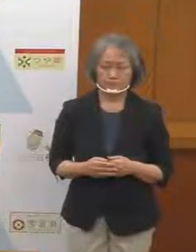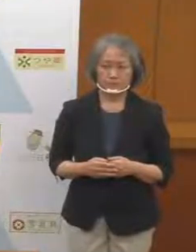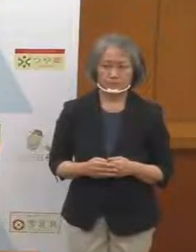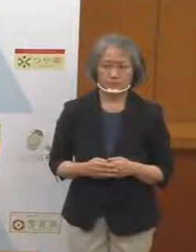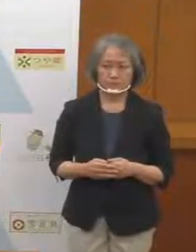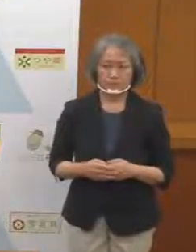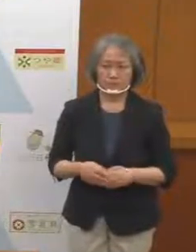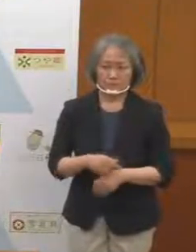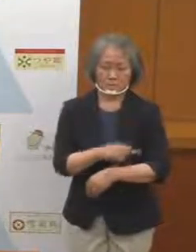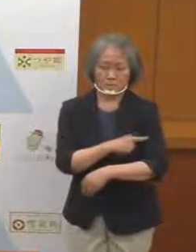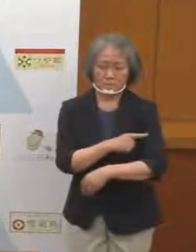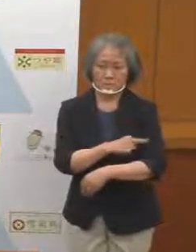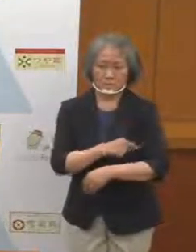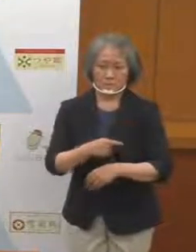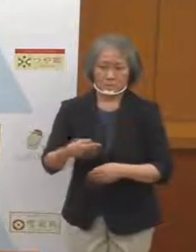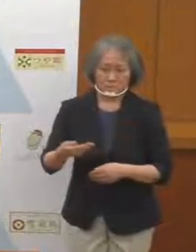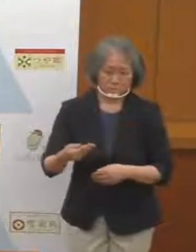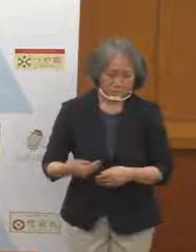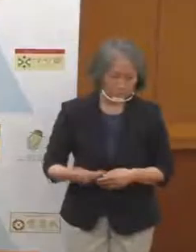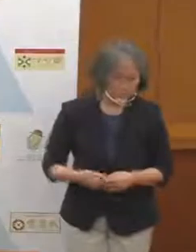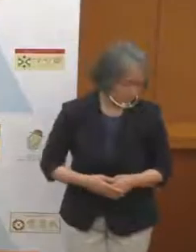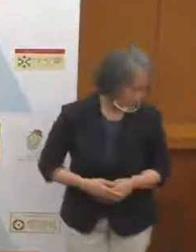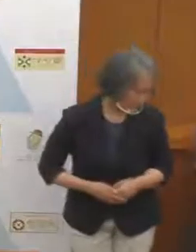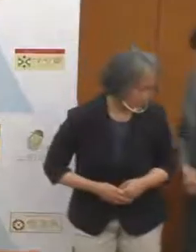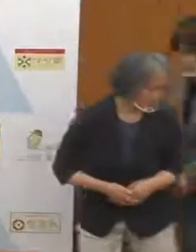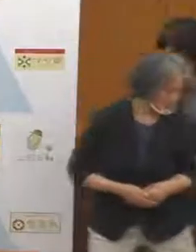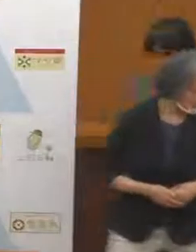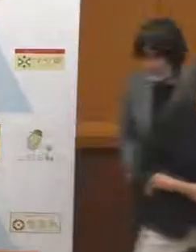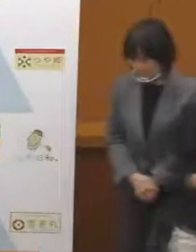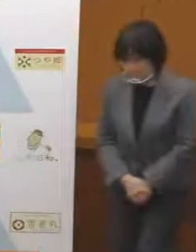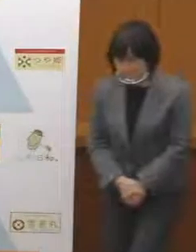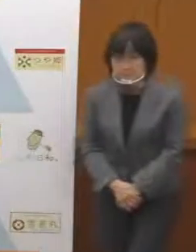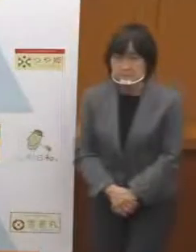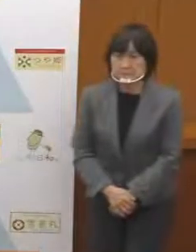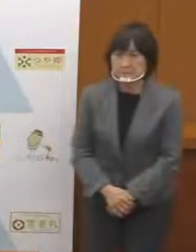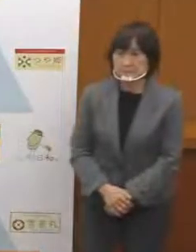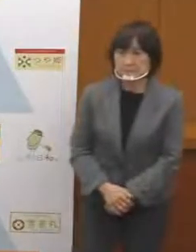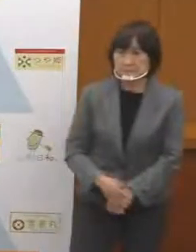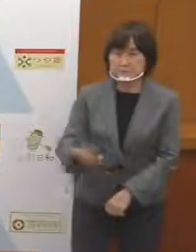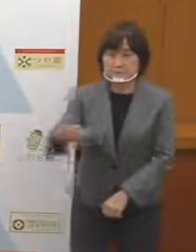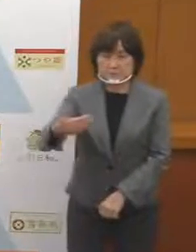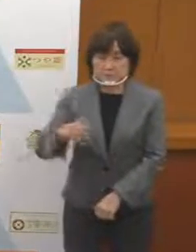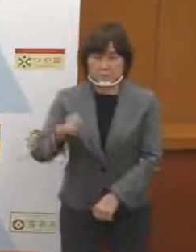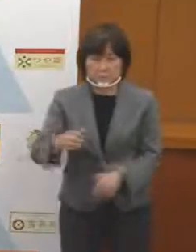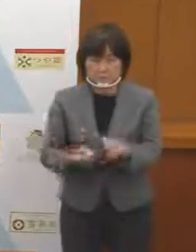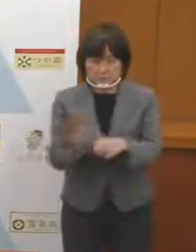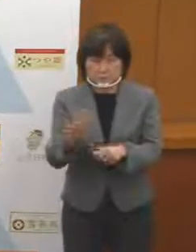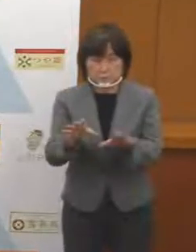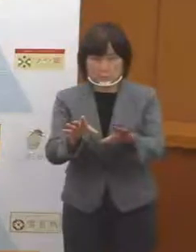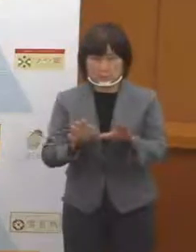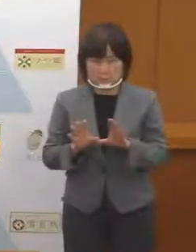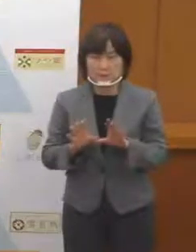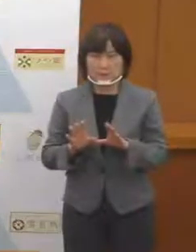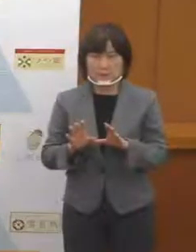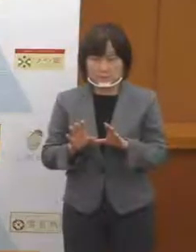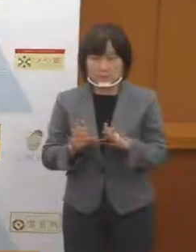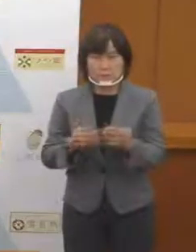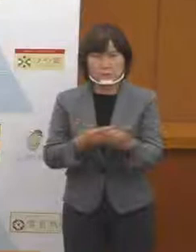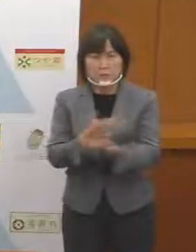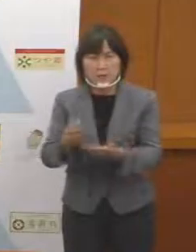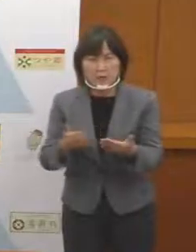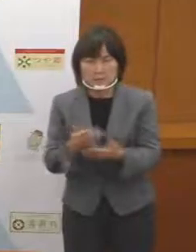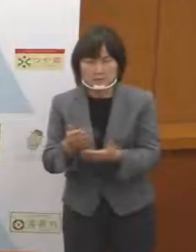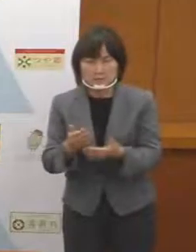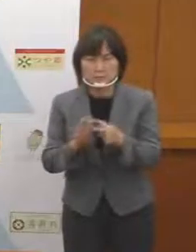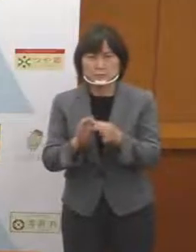その上その肉を背反するような話であの警備をやっぱりこういうの事件を受けてどうしてババコウふれあいというものを行き里